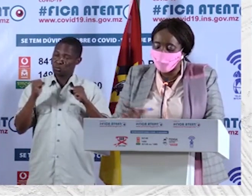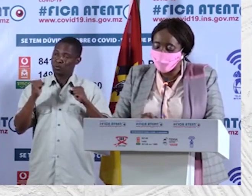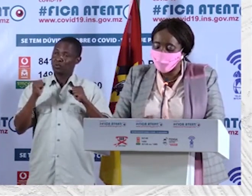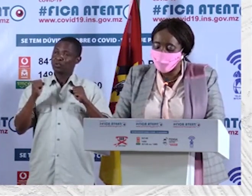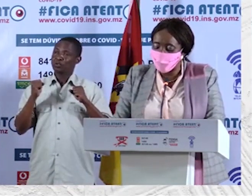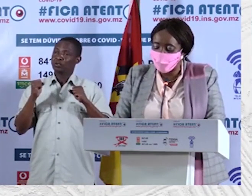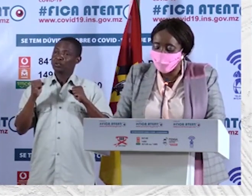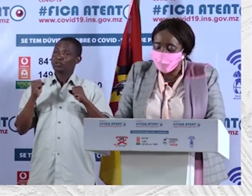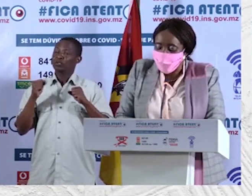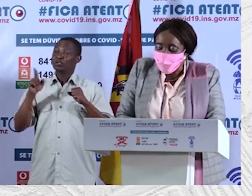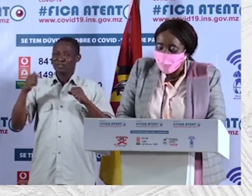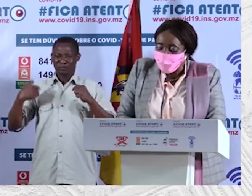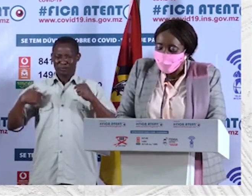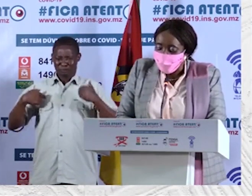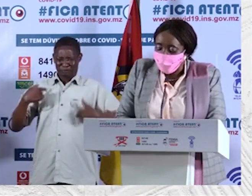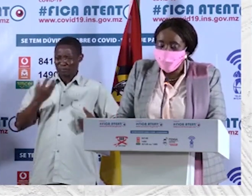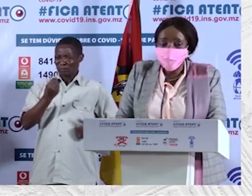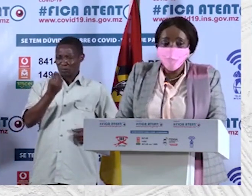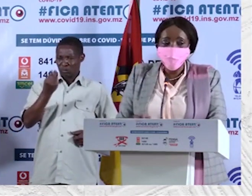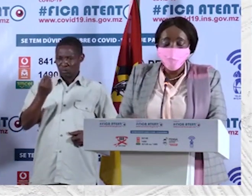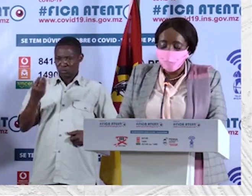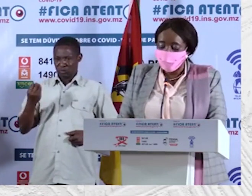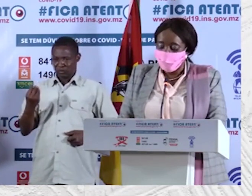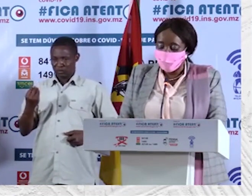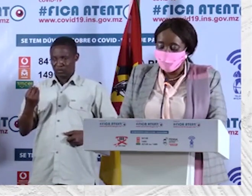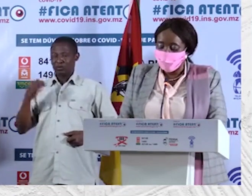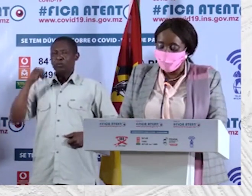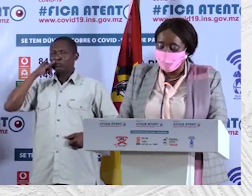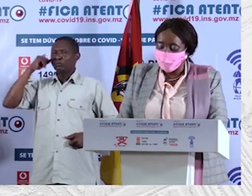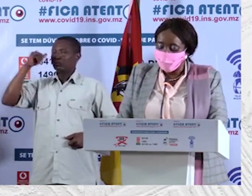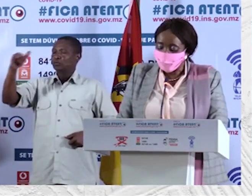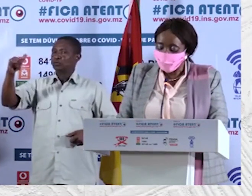logo depois do início dos sintomas, antes de saírem de casa.